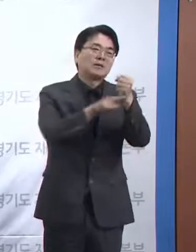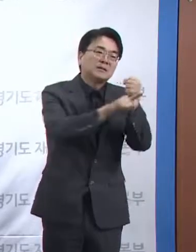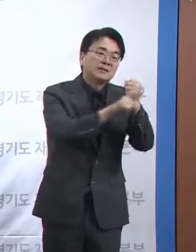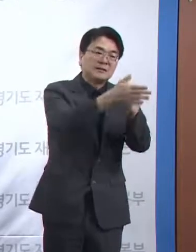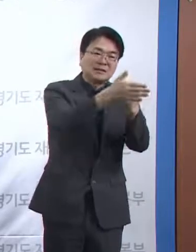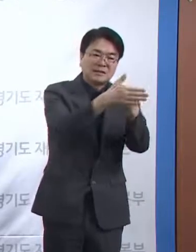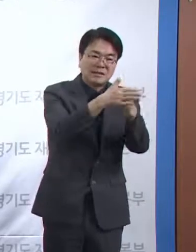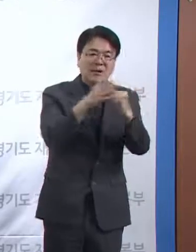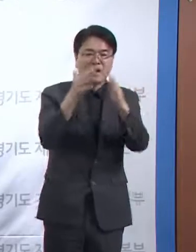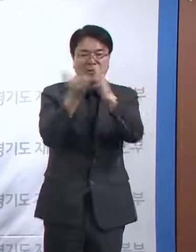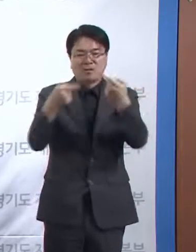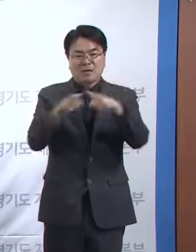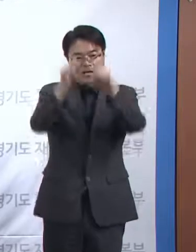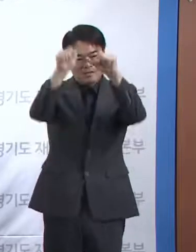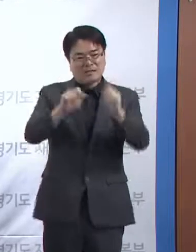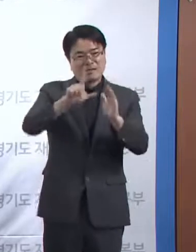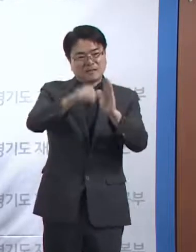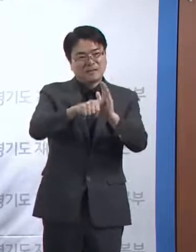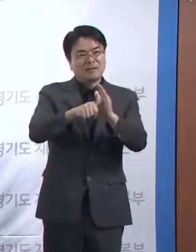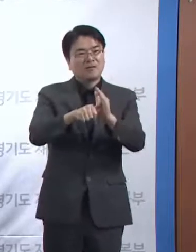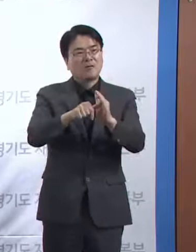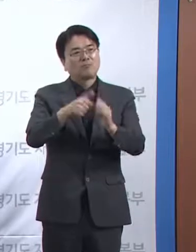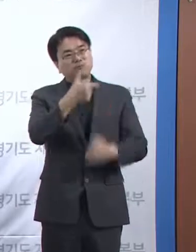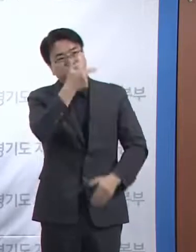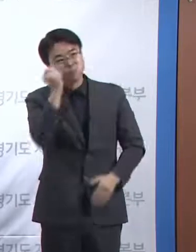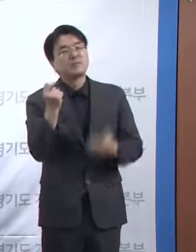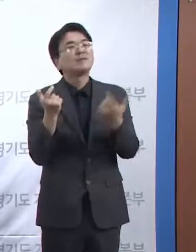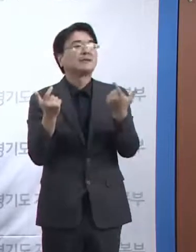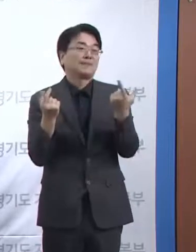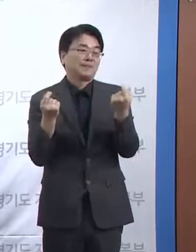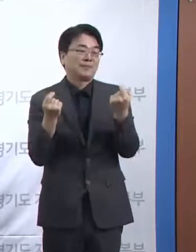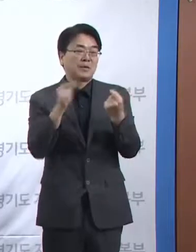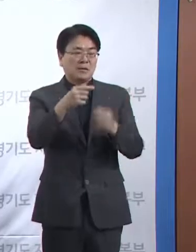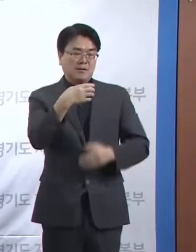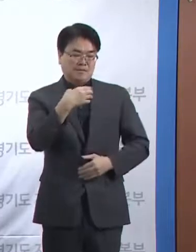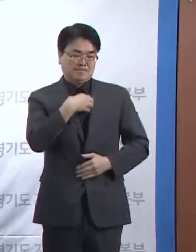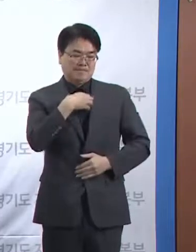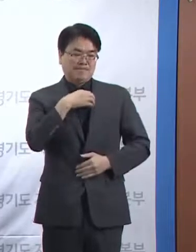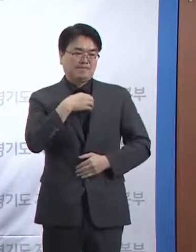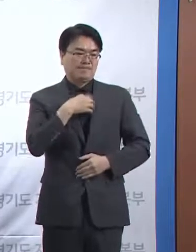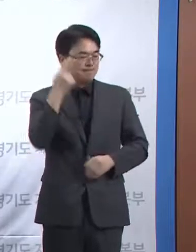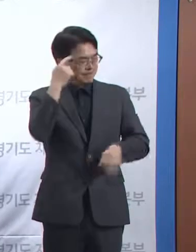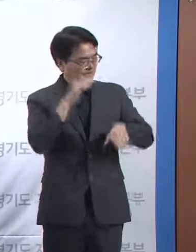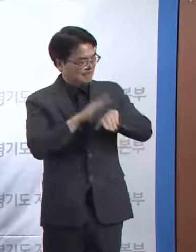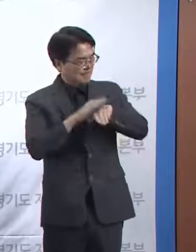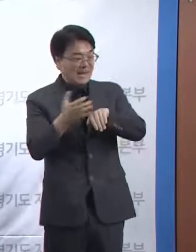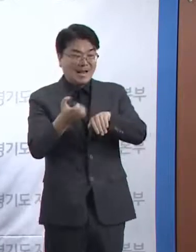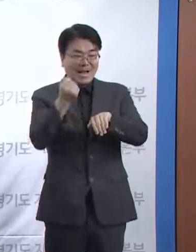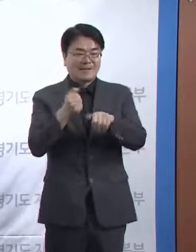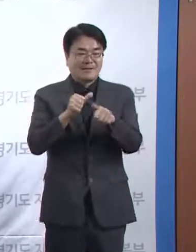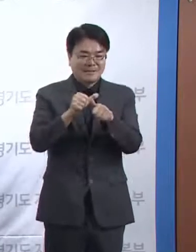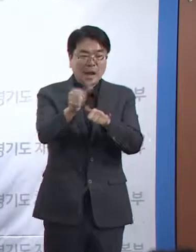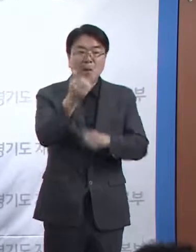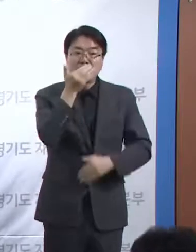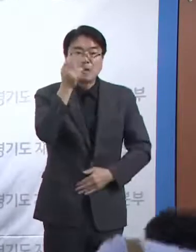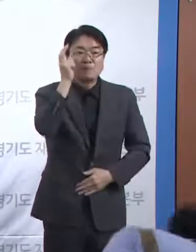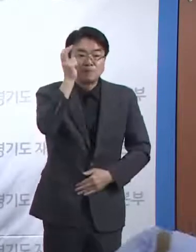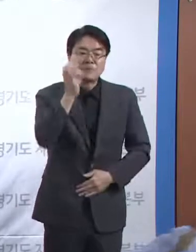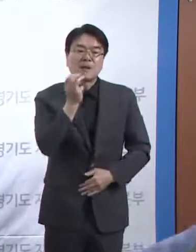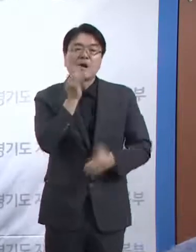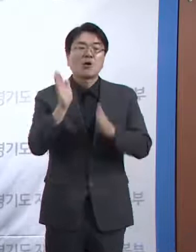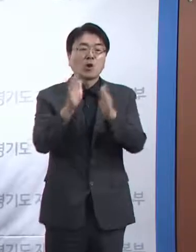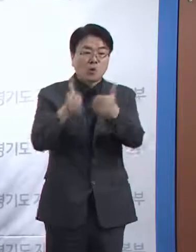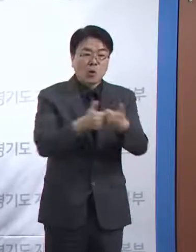않을 수 있습니다. 하지만 우리는 이 위기를 슬기롭게 이겨나갈 수 있습니다.